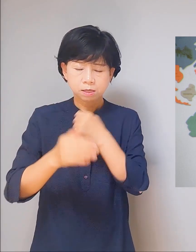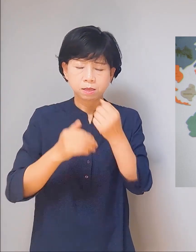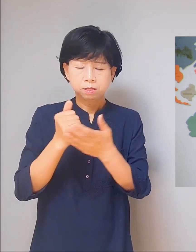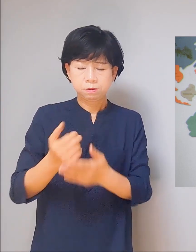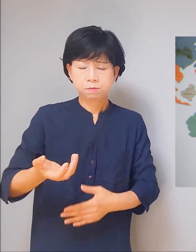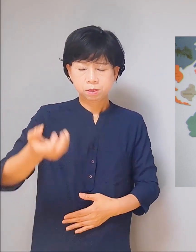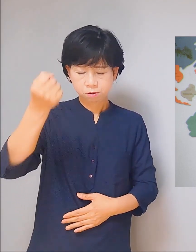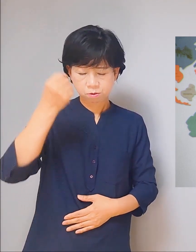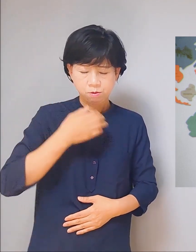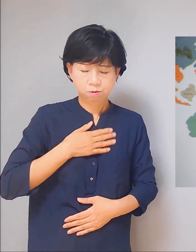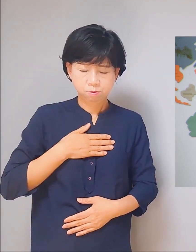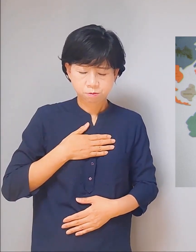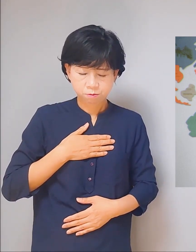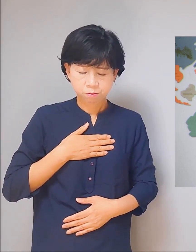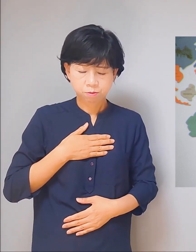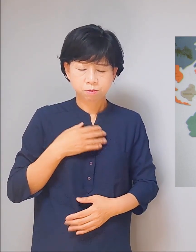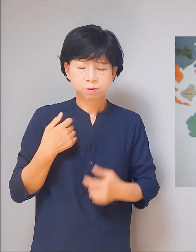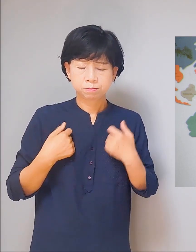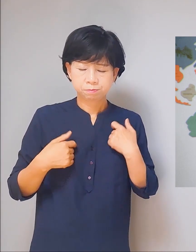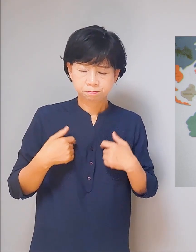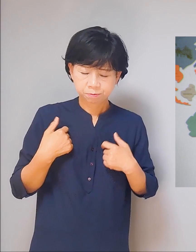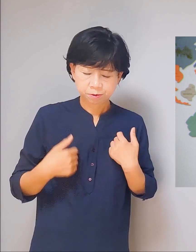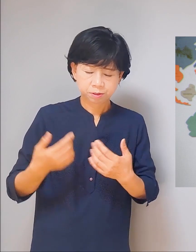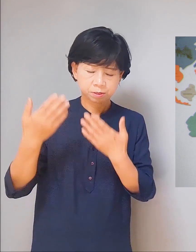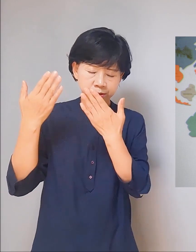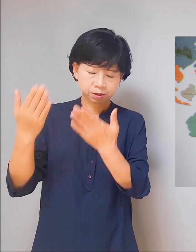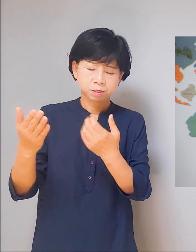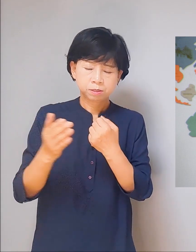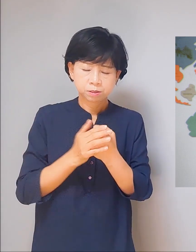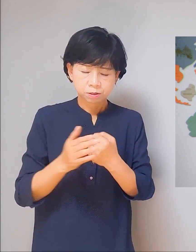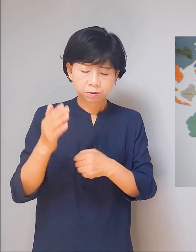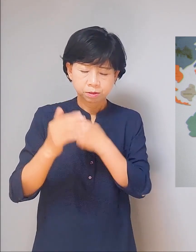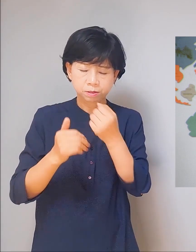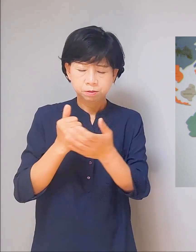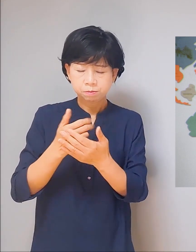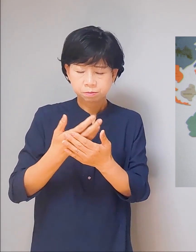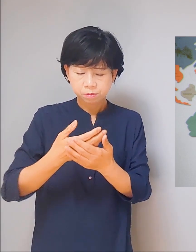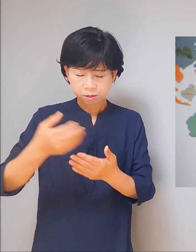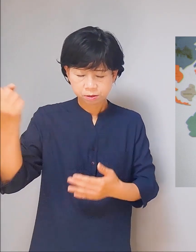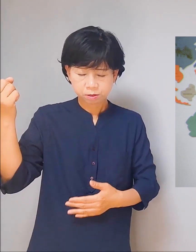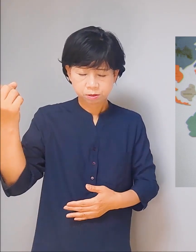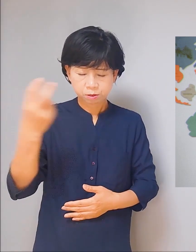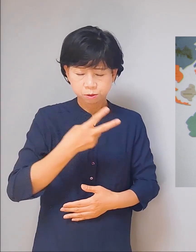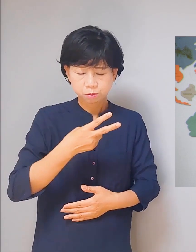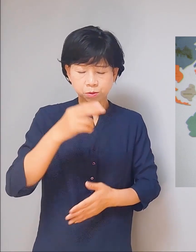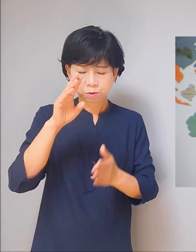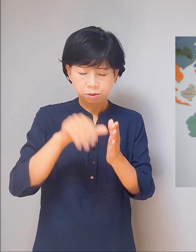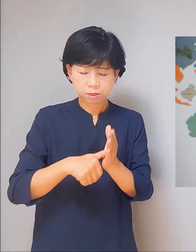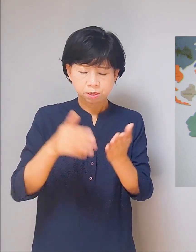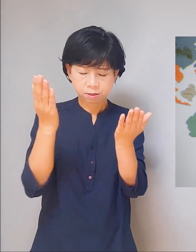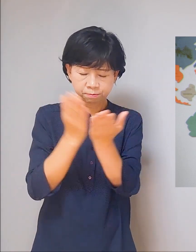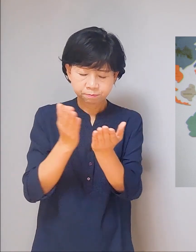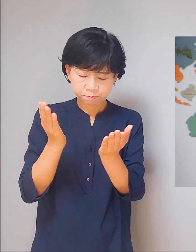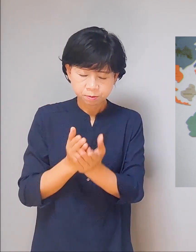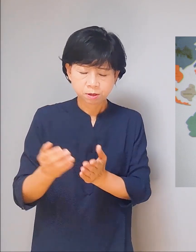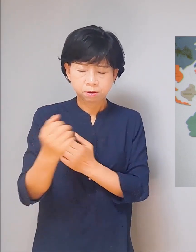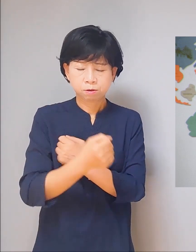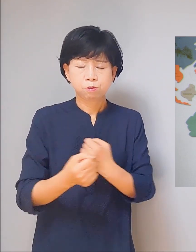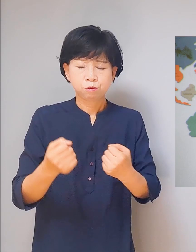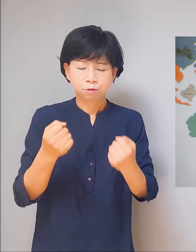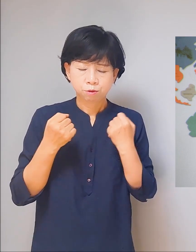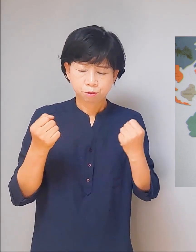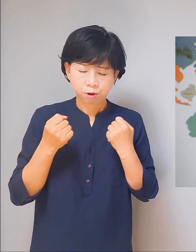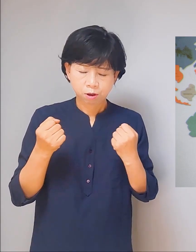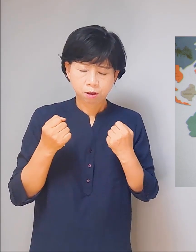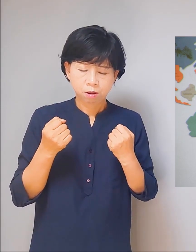것임을 알기에 기꺼이 마땅히 드렸사오니 하나님 받아주시고 때에 따라서 건강을, 때에 따라서